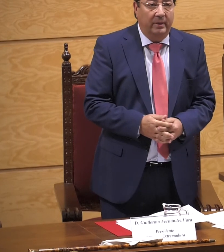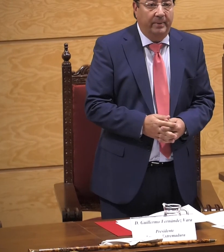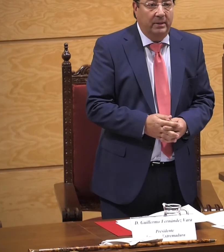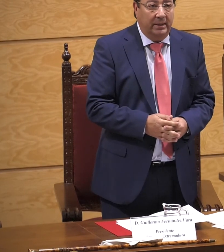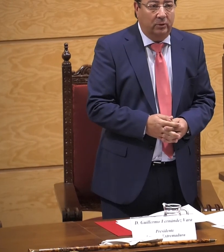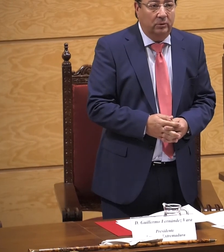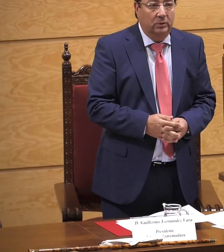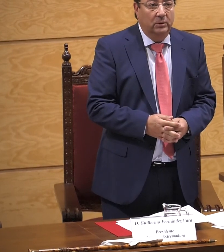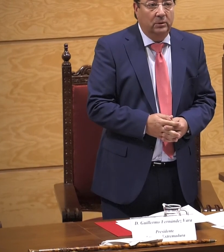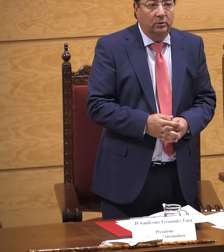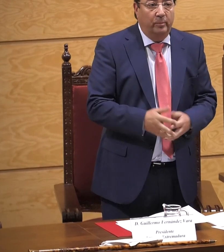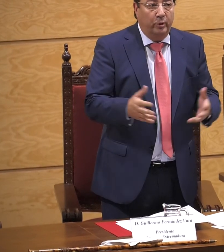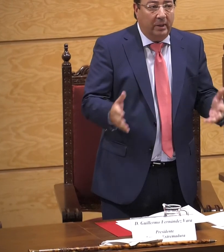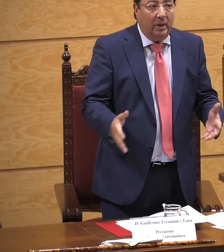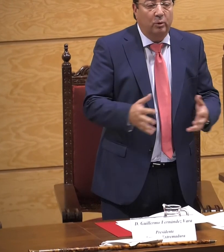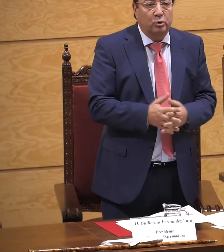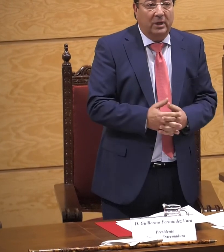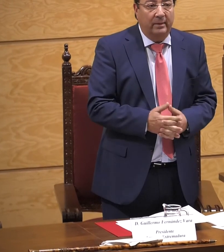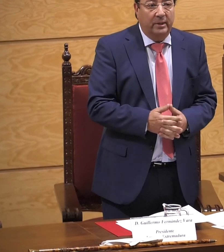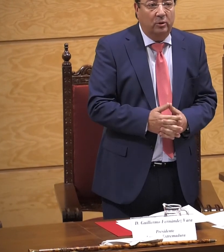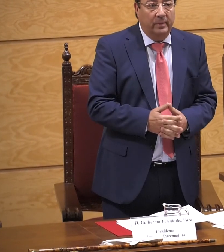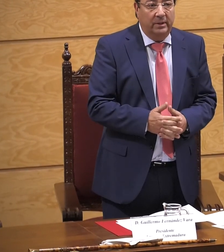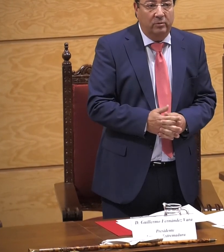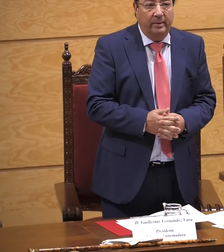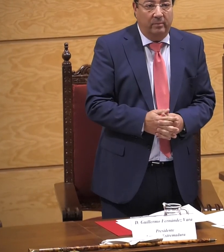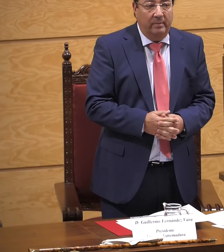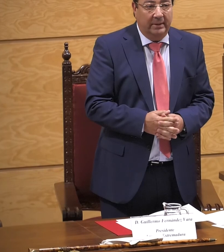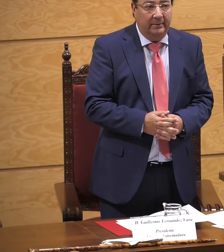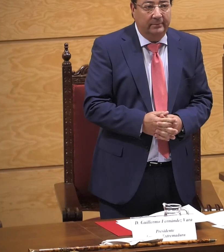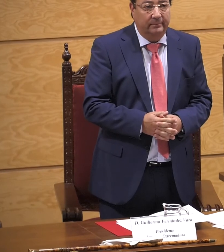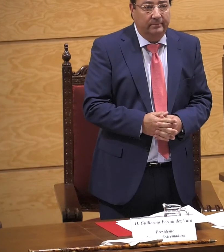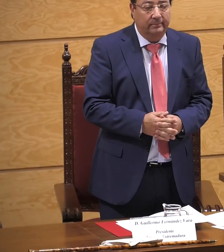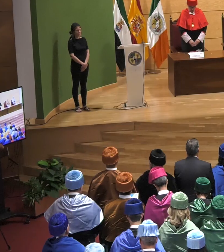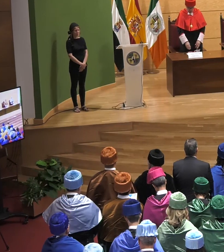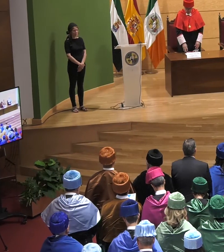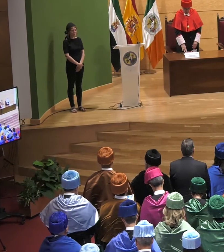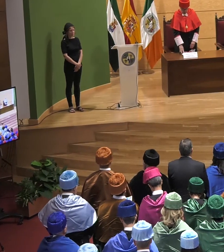Majestad el Rey Felipe VI, doy por inaugurado el curso académico 2019-2020.